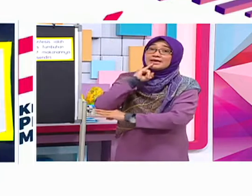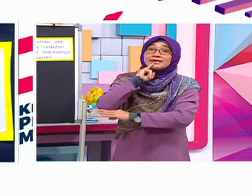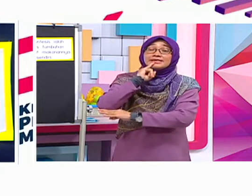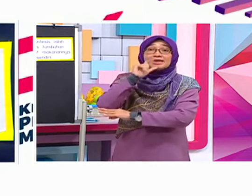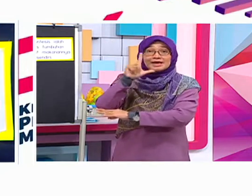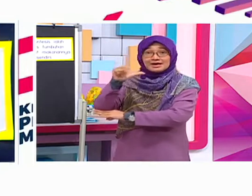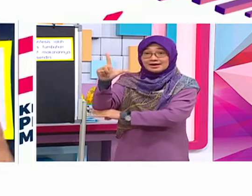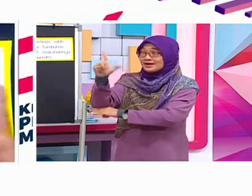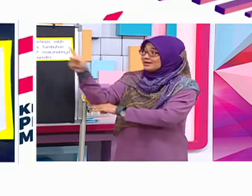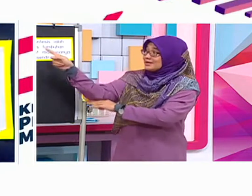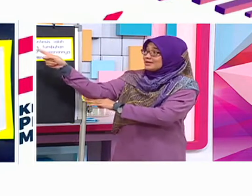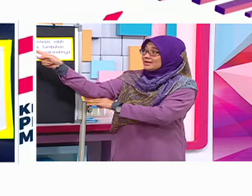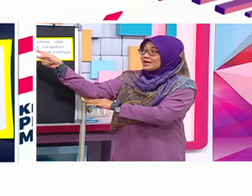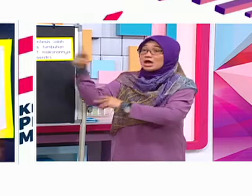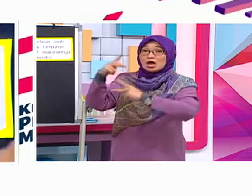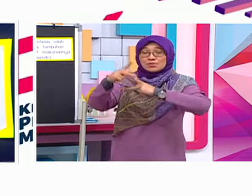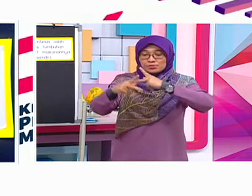Oh iyalah iyalah proses-proses